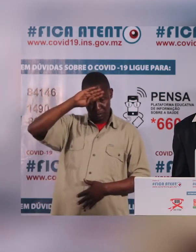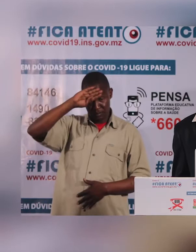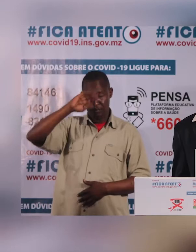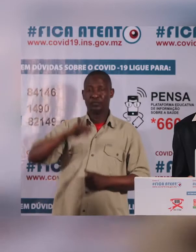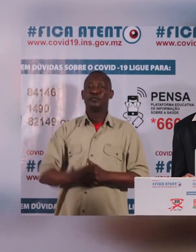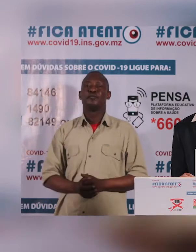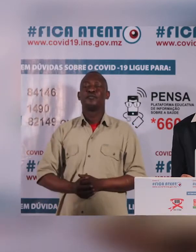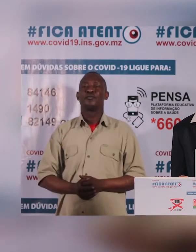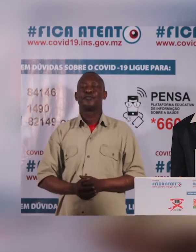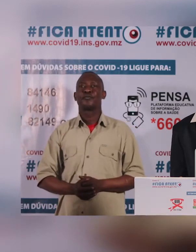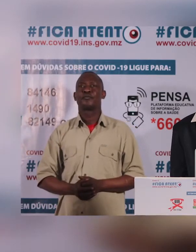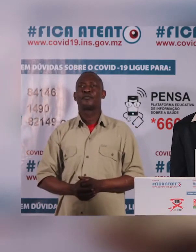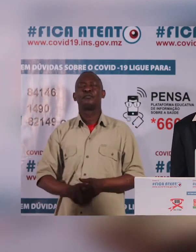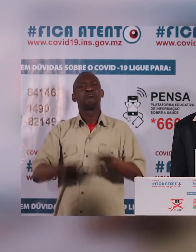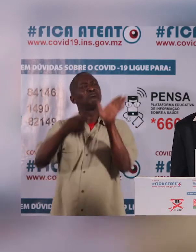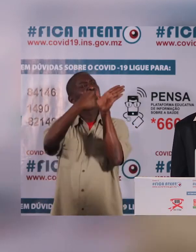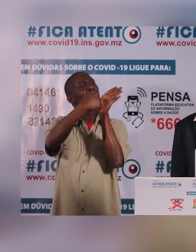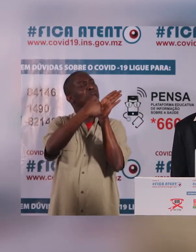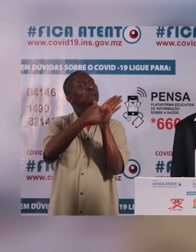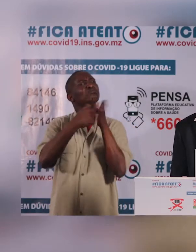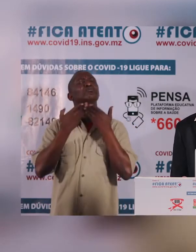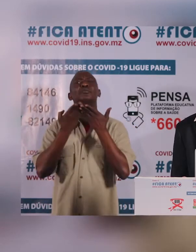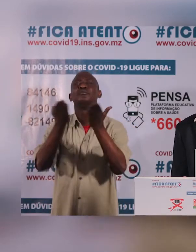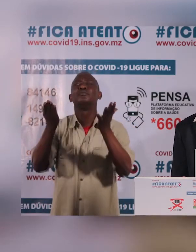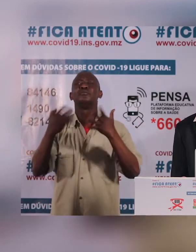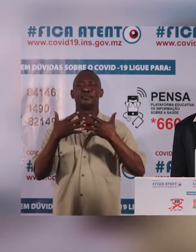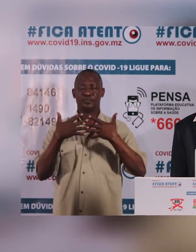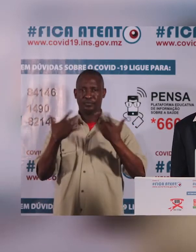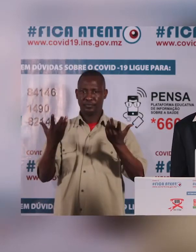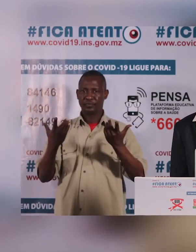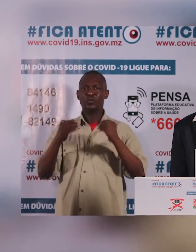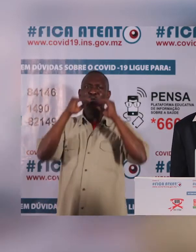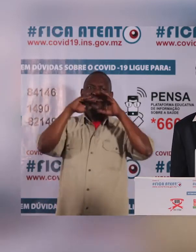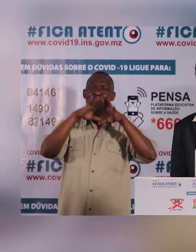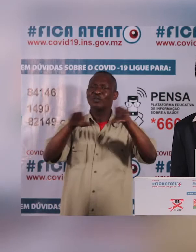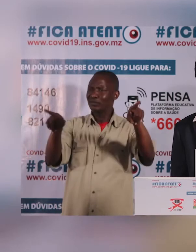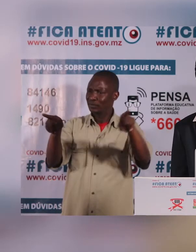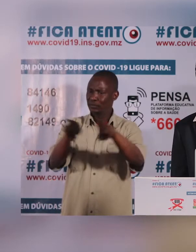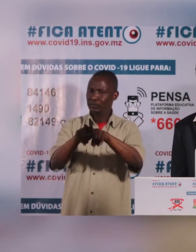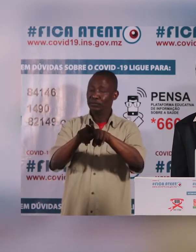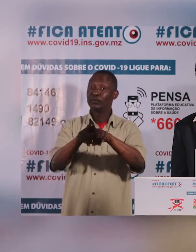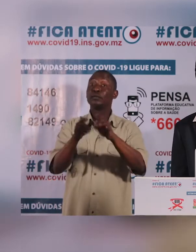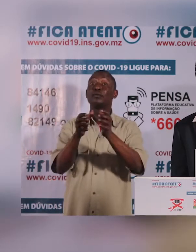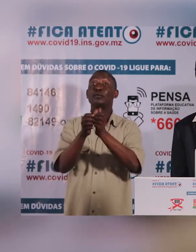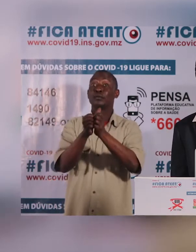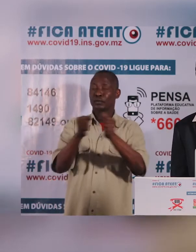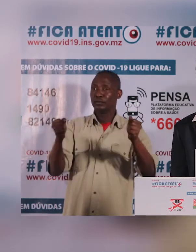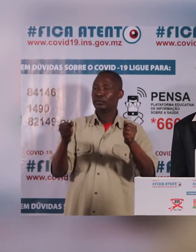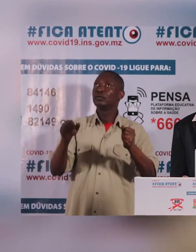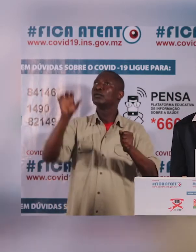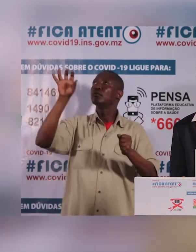favor. Aqui apresentamos a mesma informação, mas por